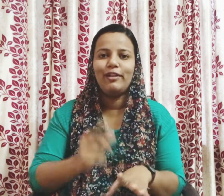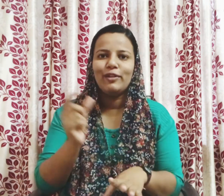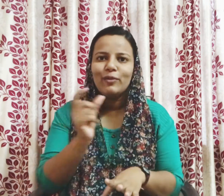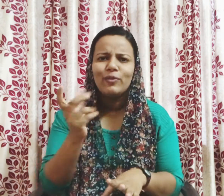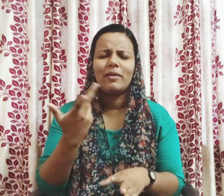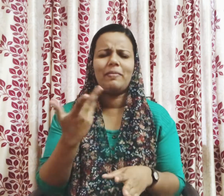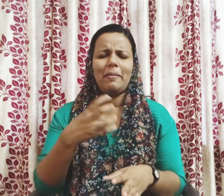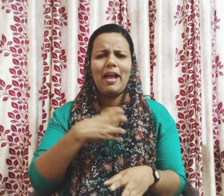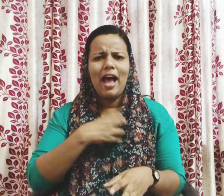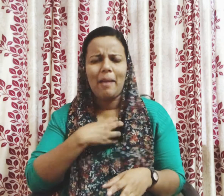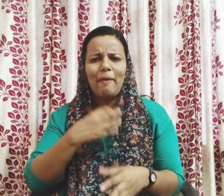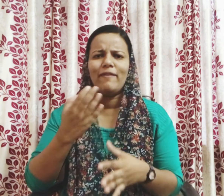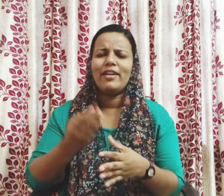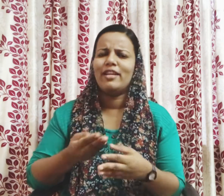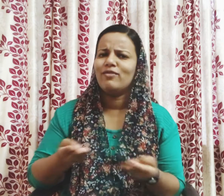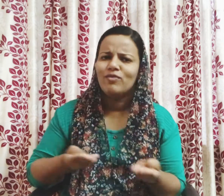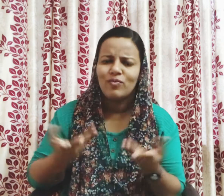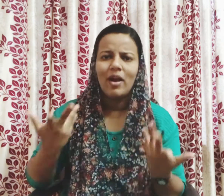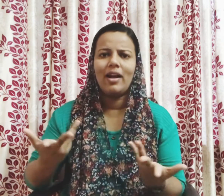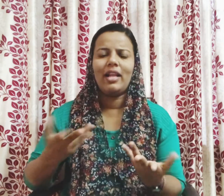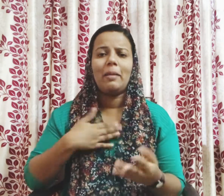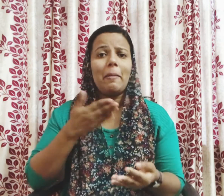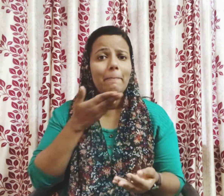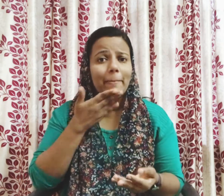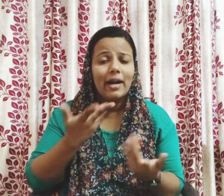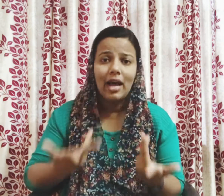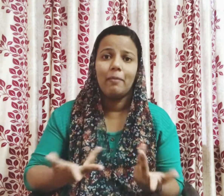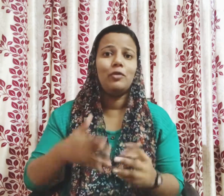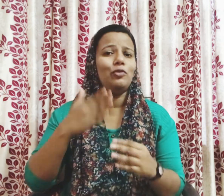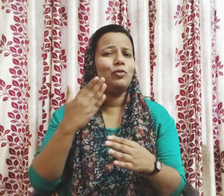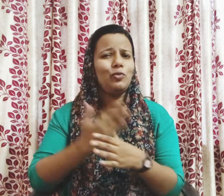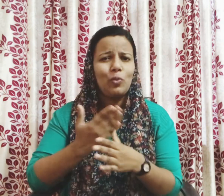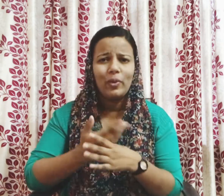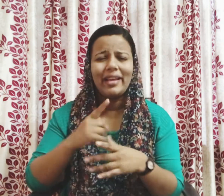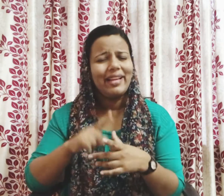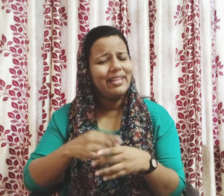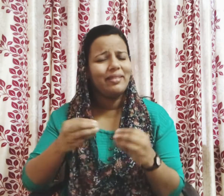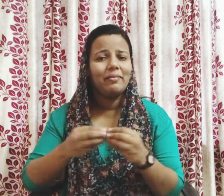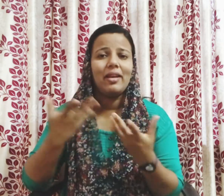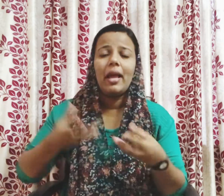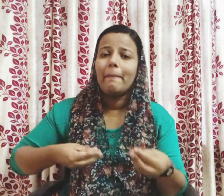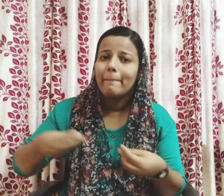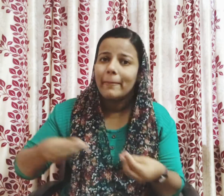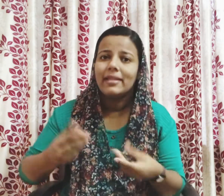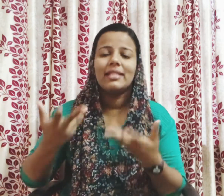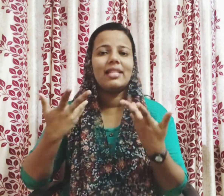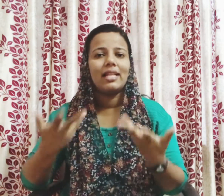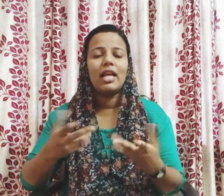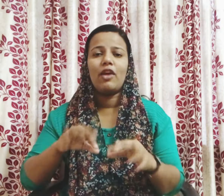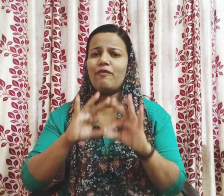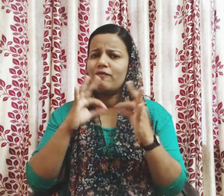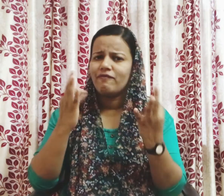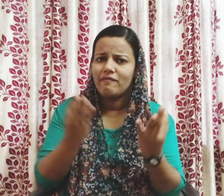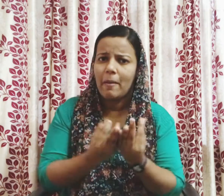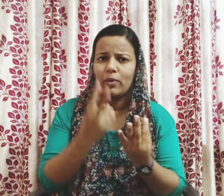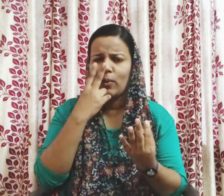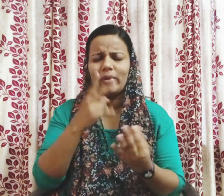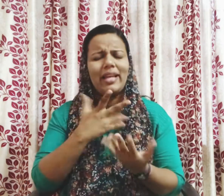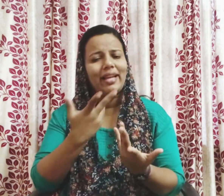ആത്മീക ശുശ്രൂഷയായിക്കോട്ടെ, നിങ്ങളുടെ വിദ്യാഭ്യാസമായിക്കോട്ടെ, നിങ്ങളുടെ ജോലി ആയിക്കോട്ടെ, നിങ്ങളുടെ ബിസിനസ് ആയിക്കോട്ടെ, നിങ്ങൾ കുടുംബകാര്യം നോക്കുന്ന